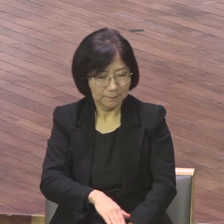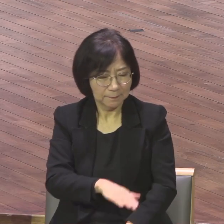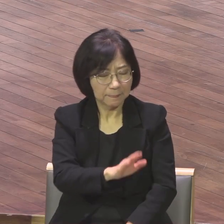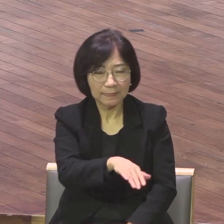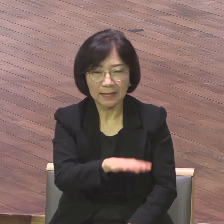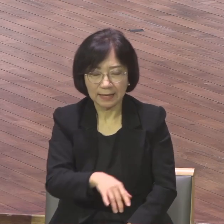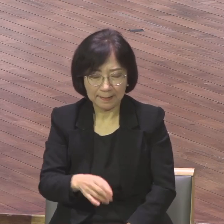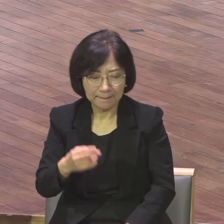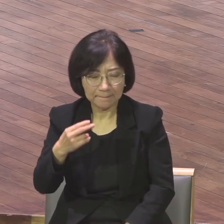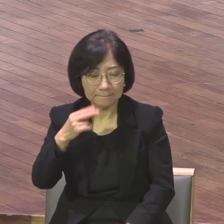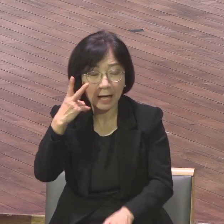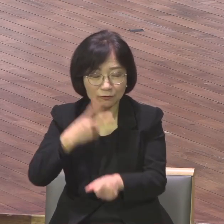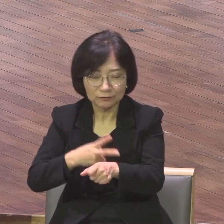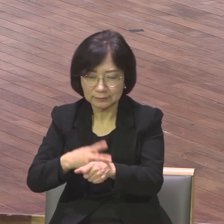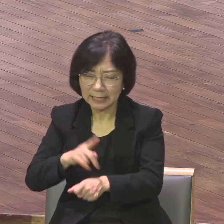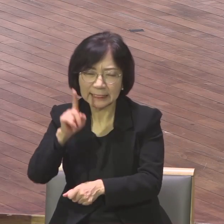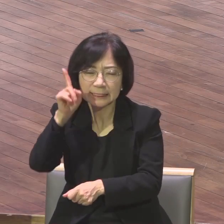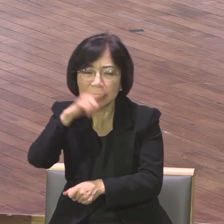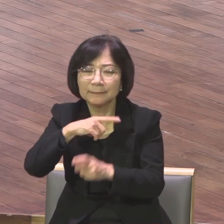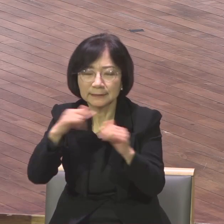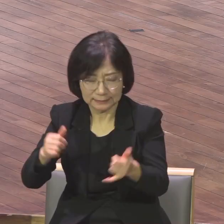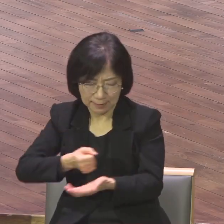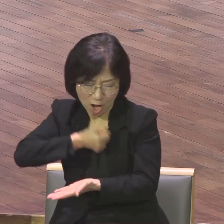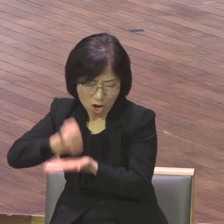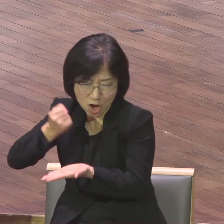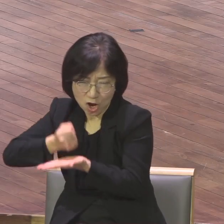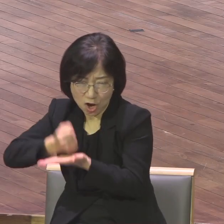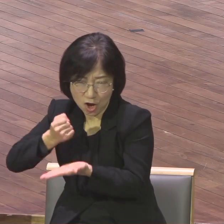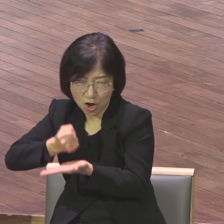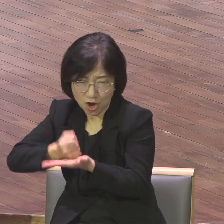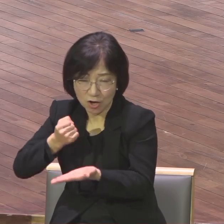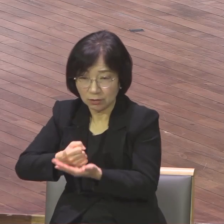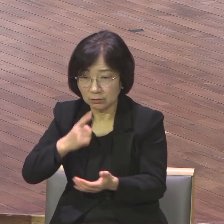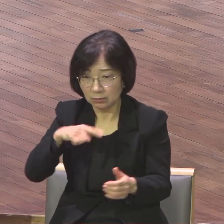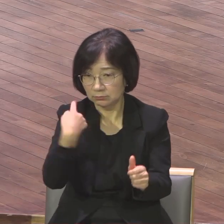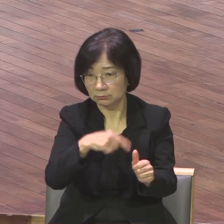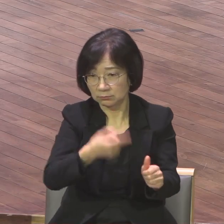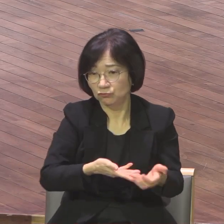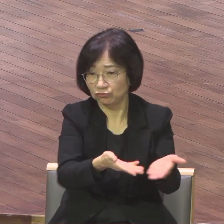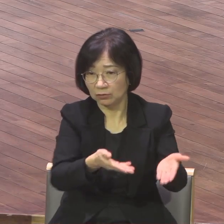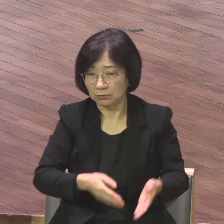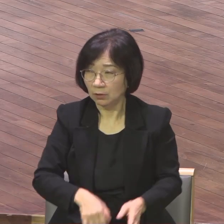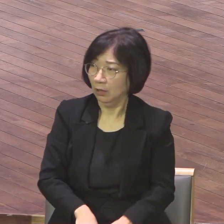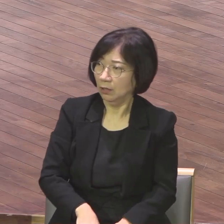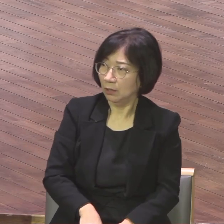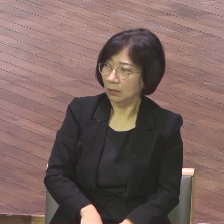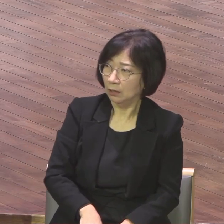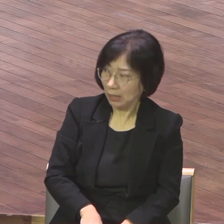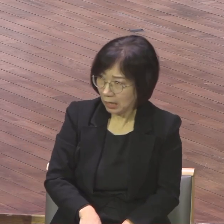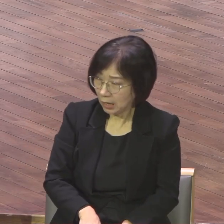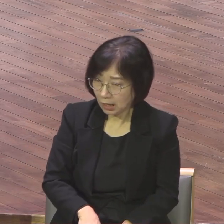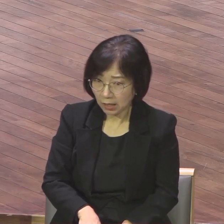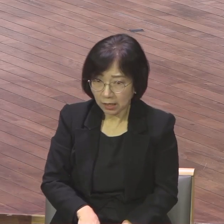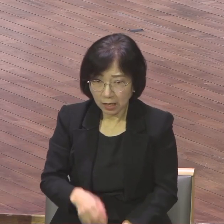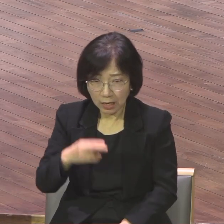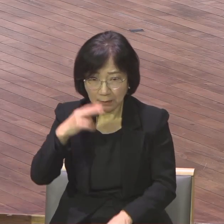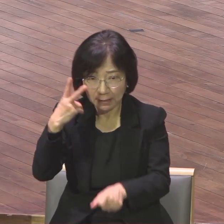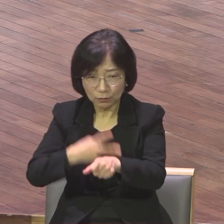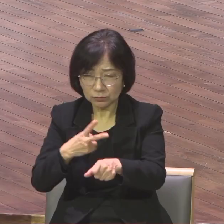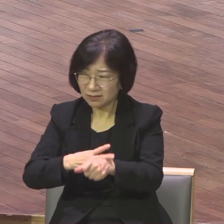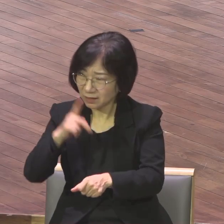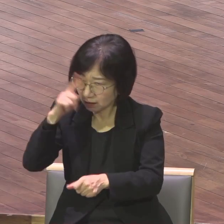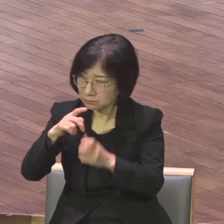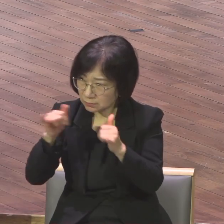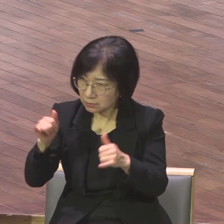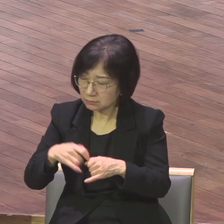바울을 중상모략해서 이런 사람이 전한 복음이 진짜냐? 그게